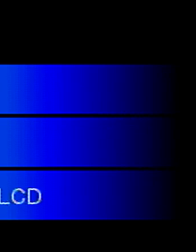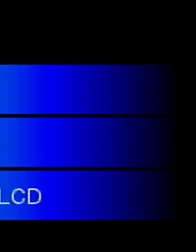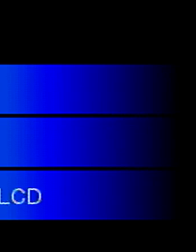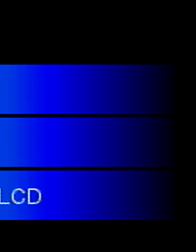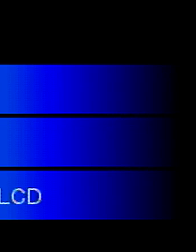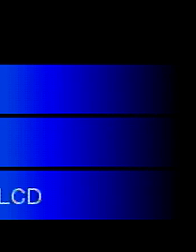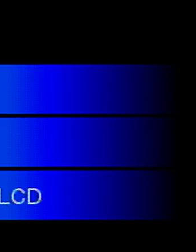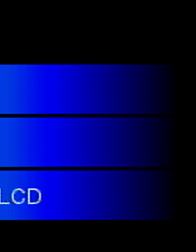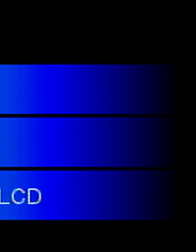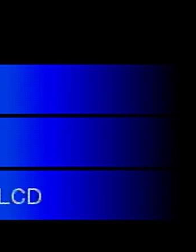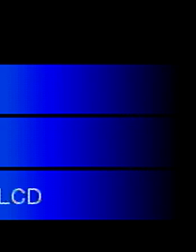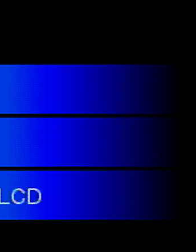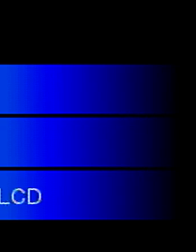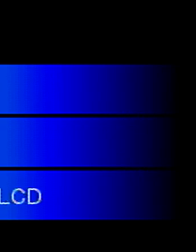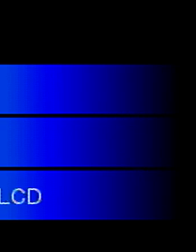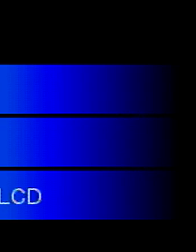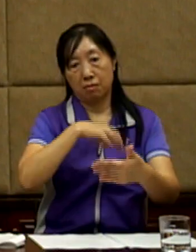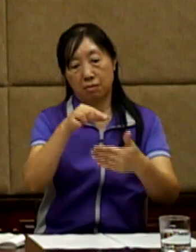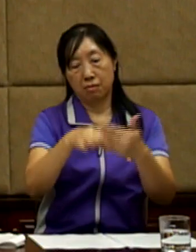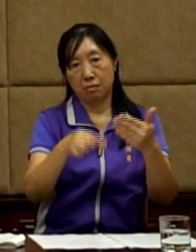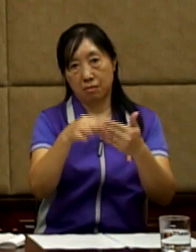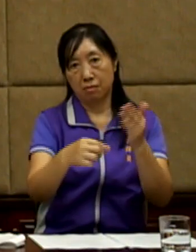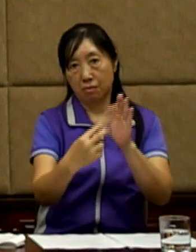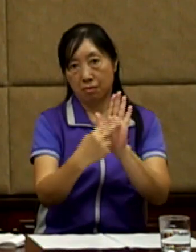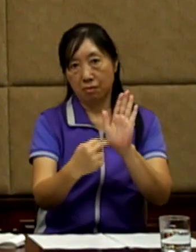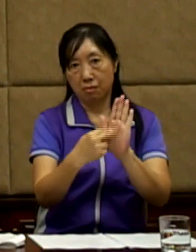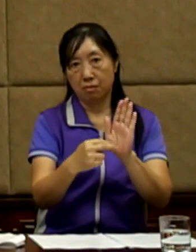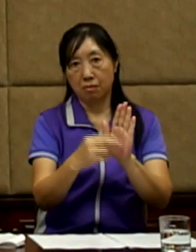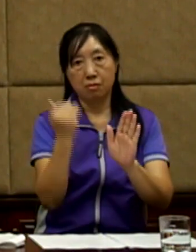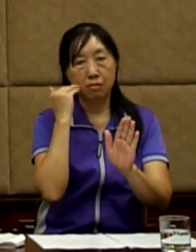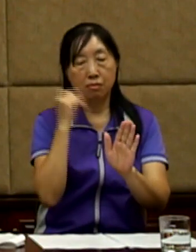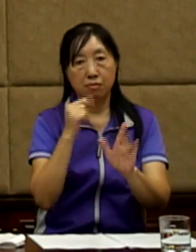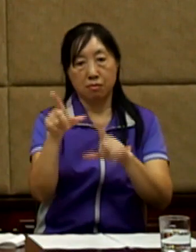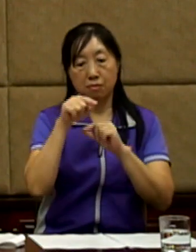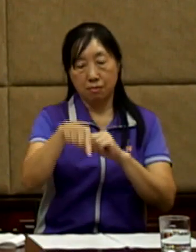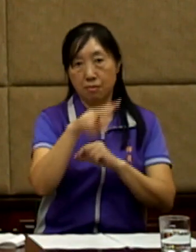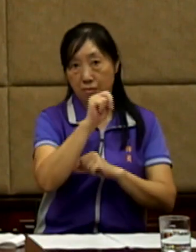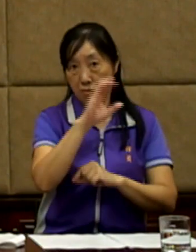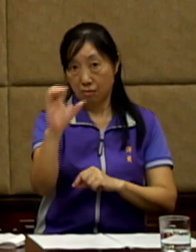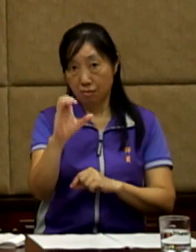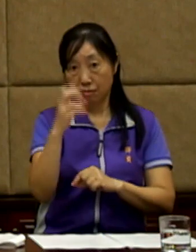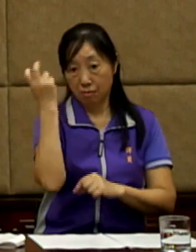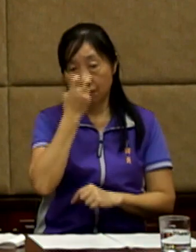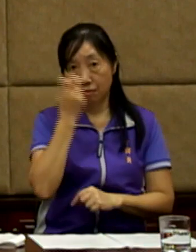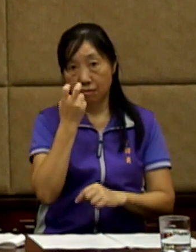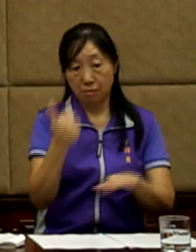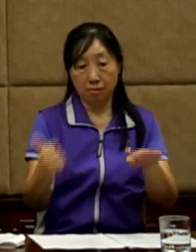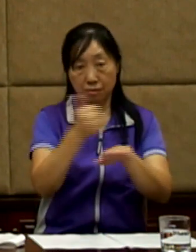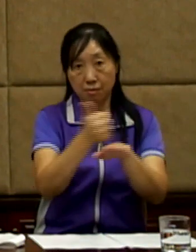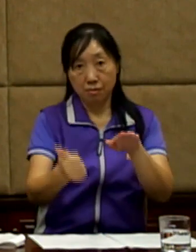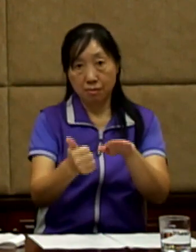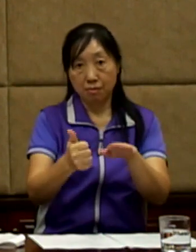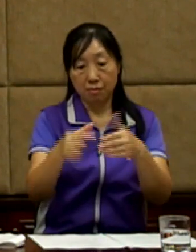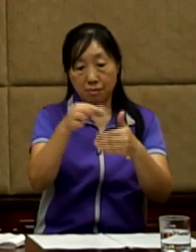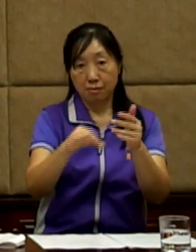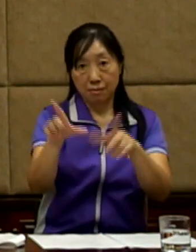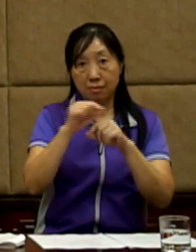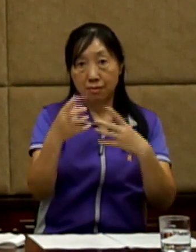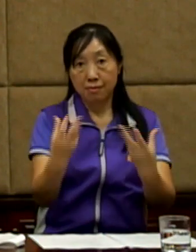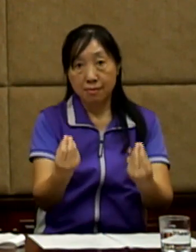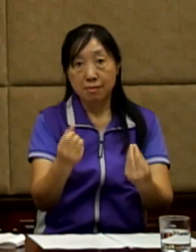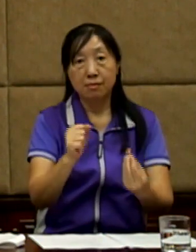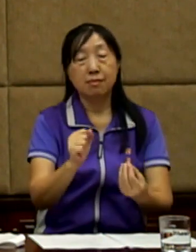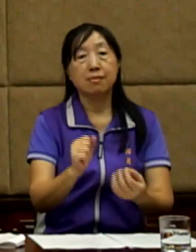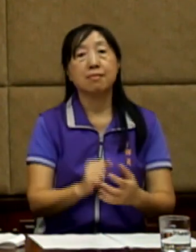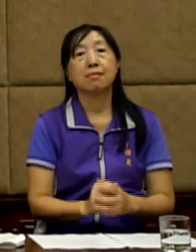些里面有写的，就是说没有按照 NCC 备查的上下架规章来实施哦。那